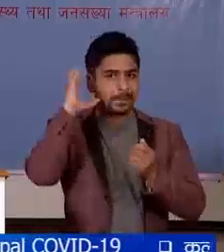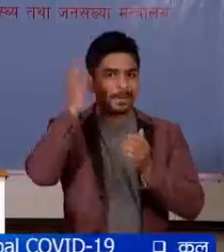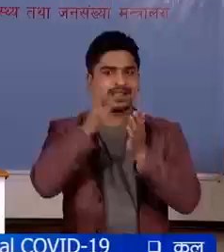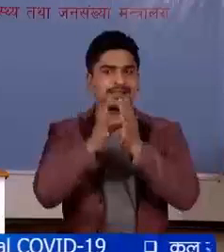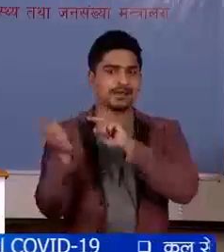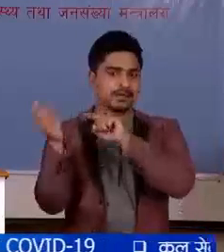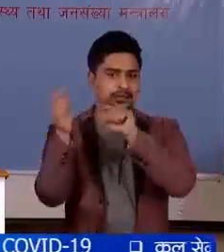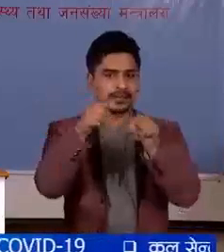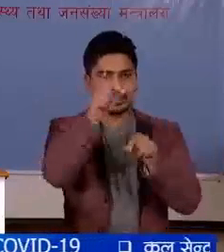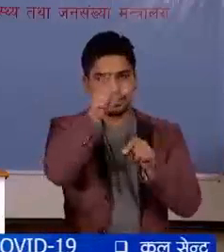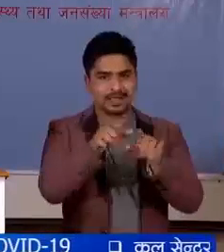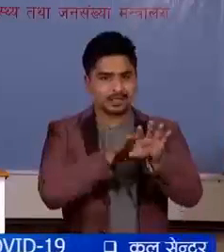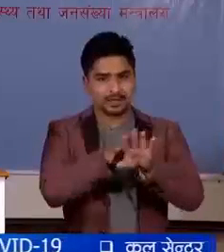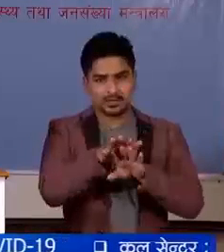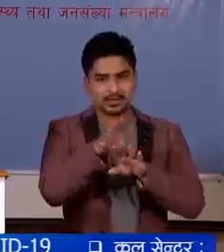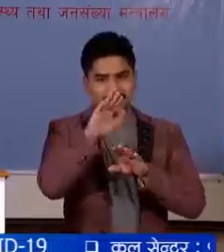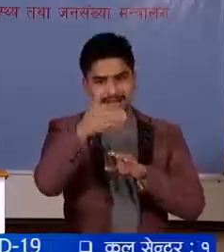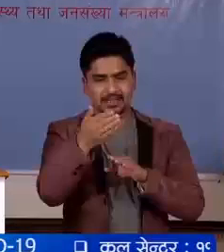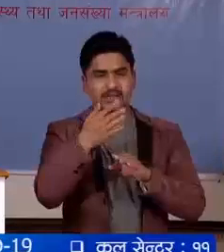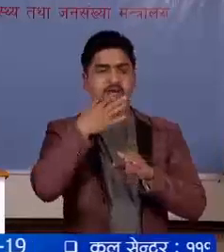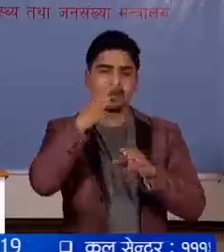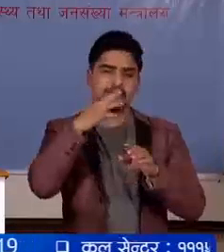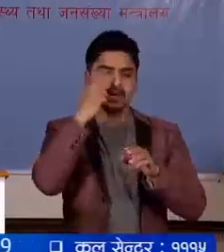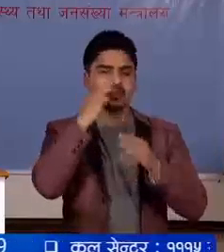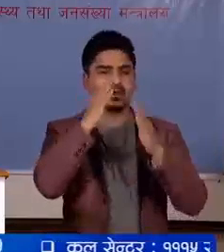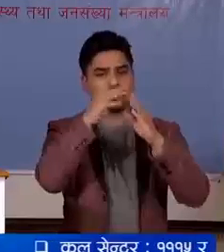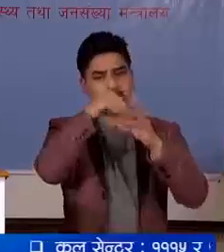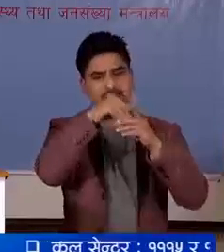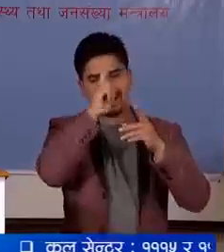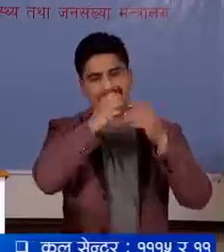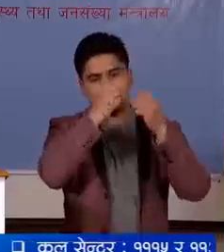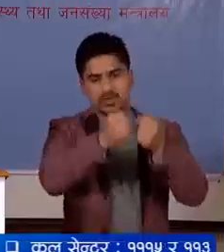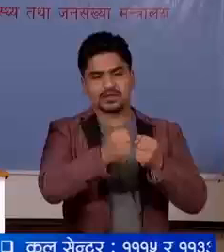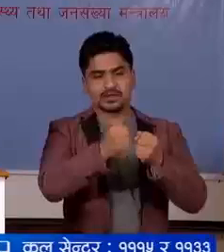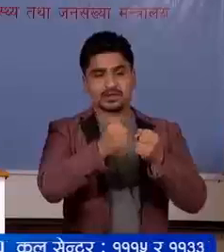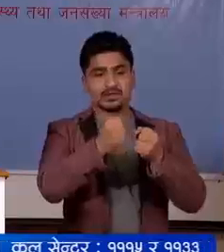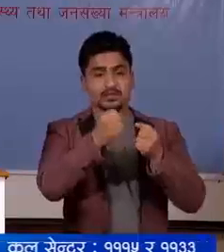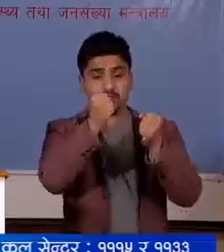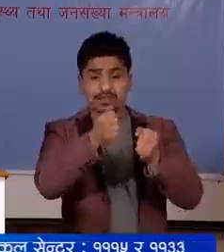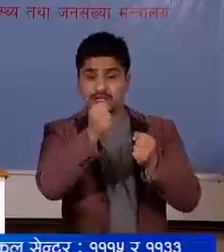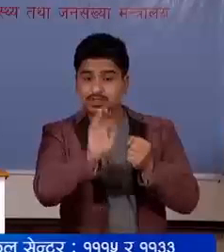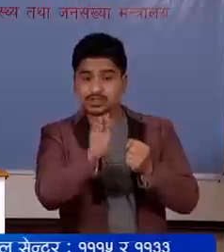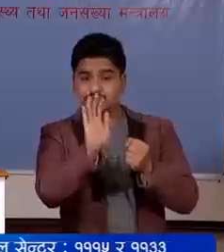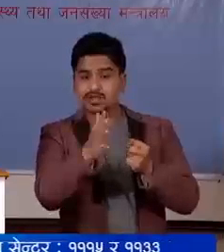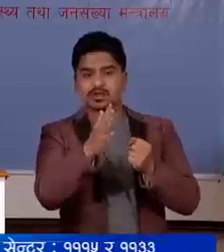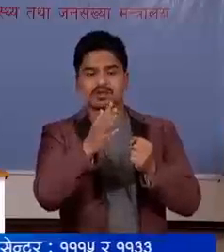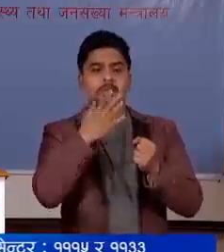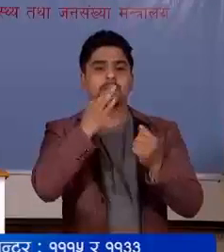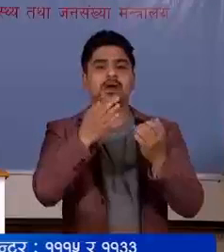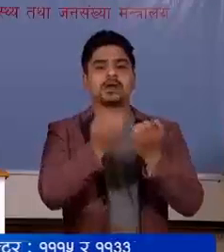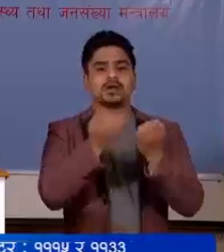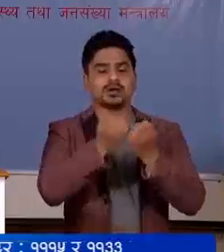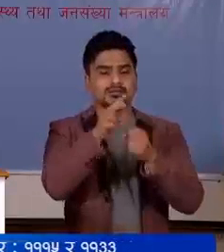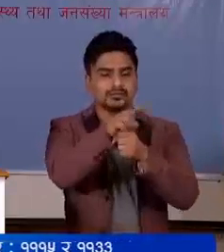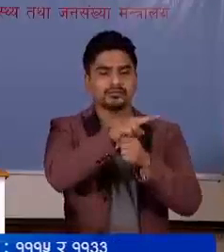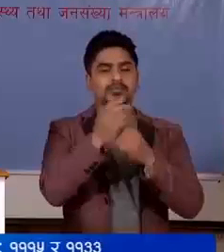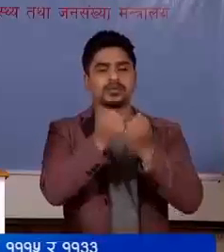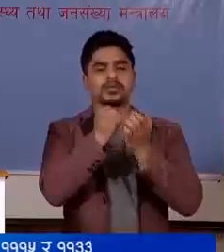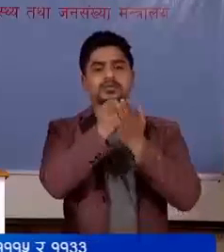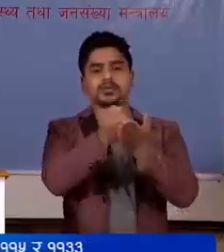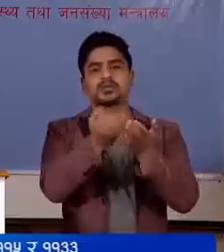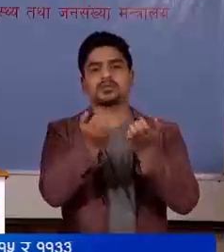इस् इस्वाटा आयका बेक्ति अरु लाई अनिवारे रुपमा कॉरेंटायन मा बशे न बशे को एकीन गरी अनुगमन गर्न